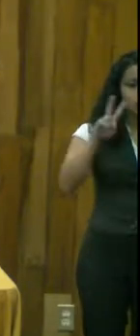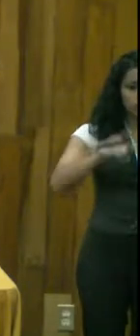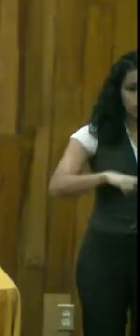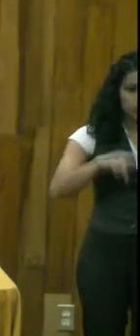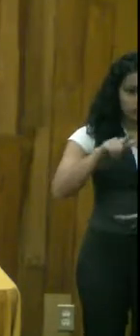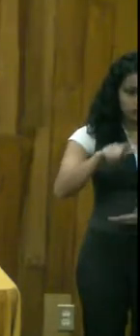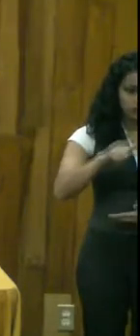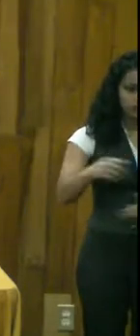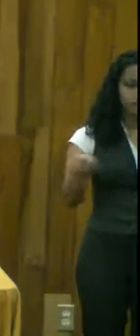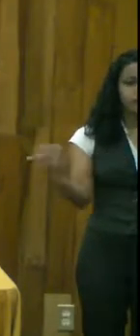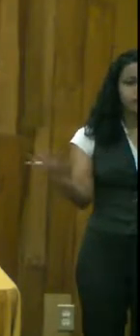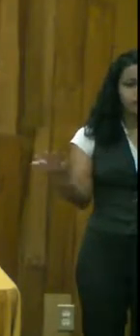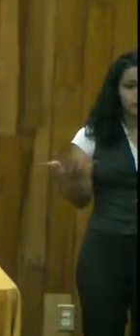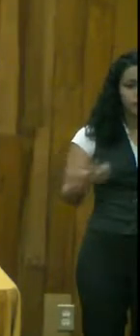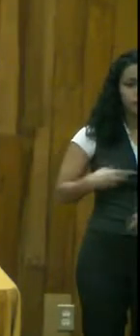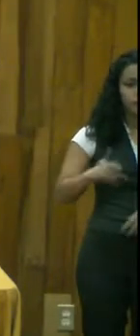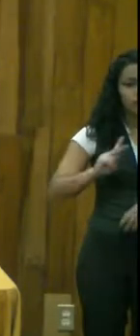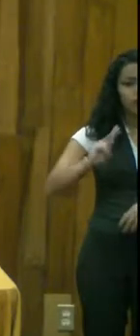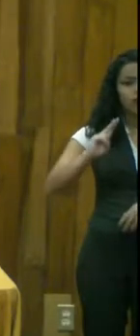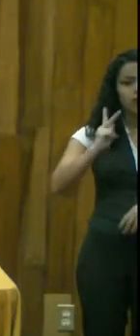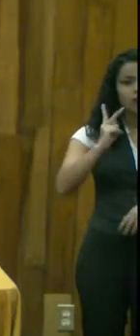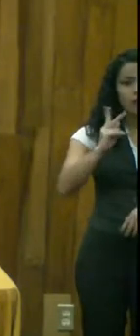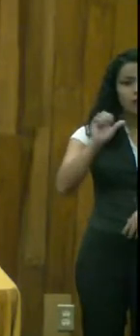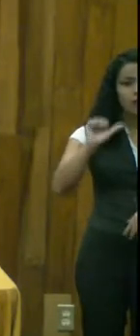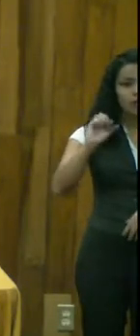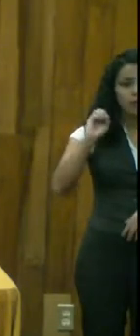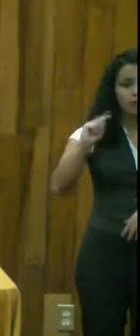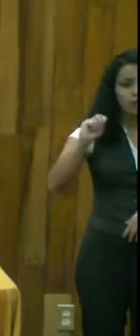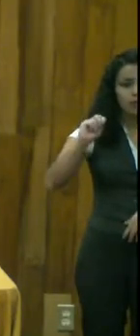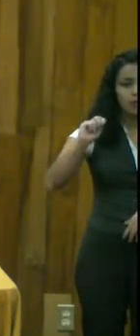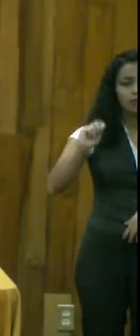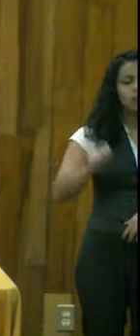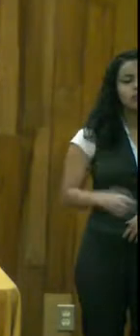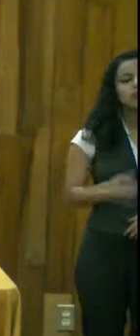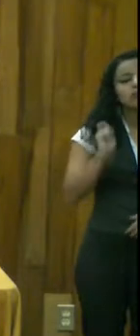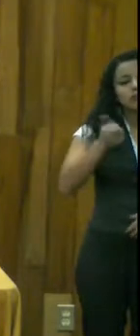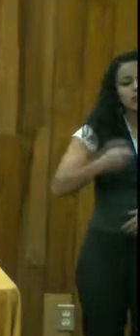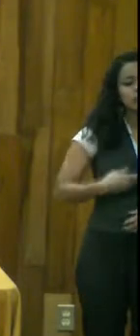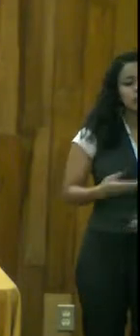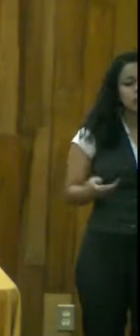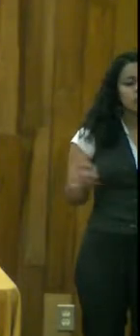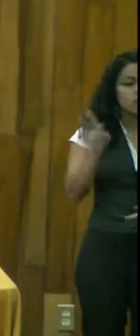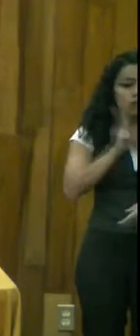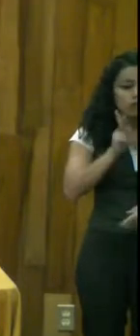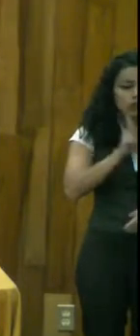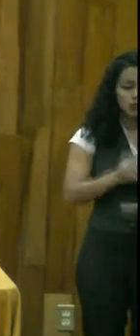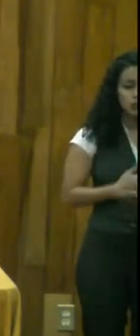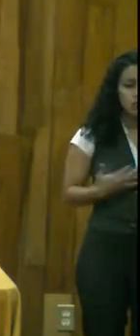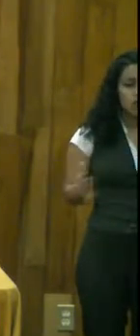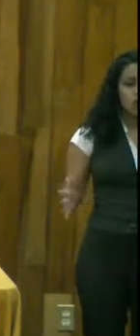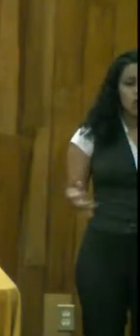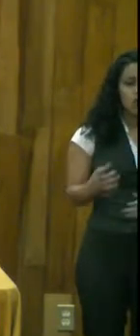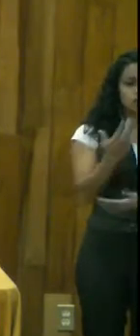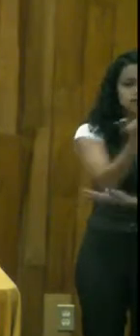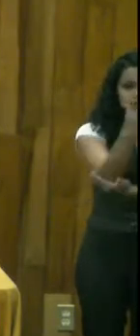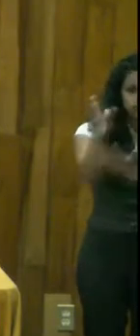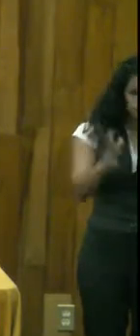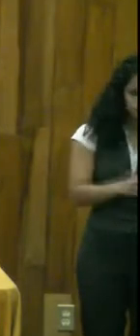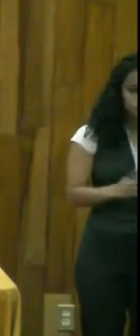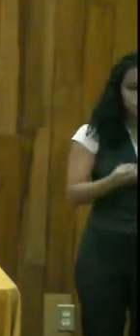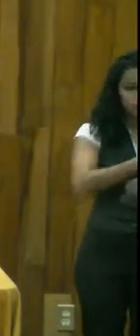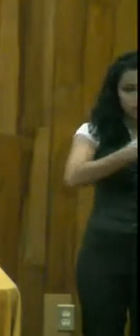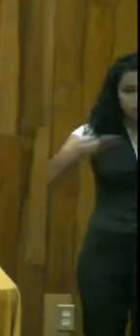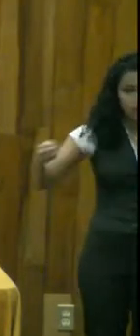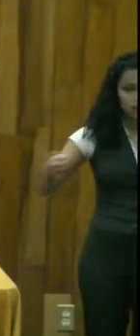por la procuraduría ambiental y de ordenamiento territorial de la ciudad de mexico con la colaboración del instituto de